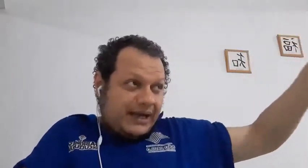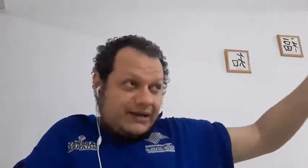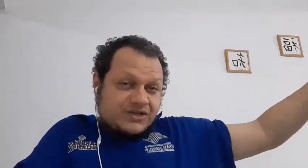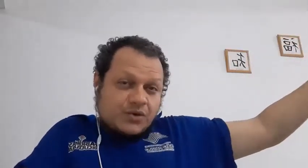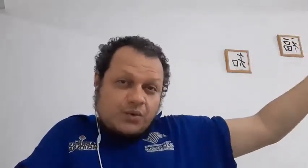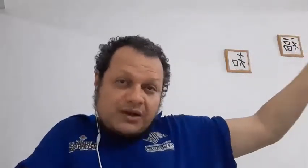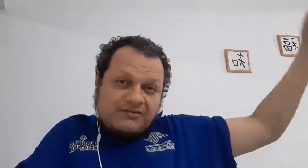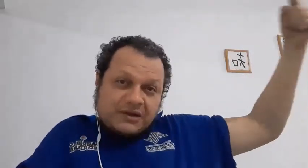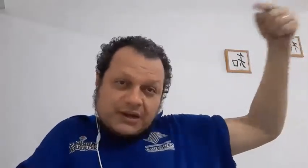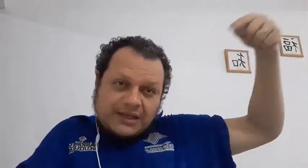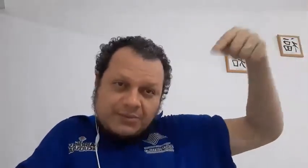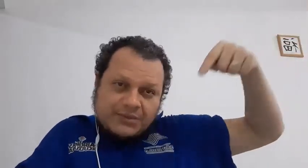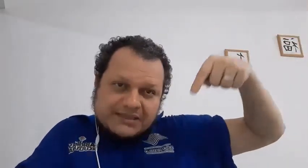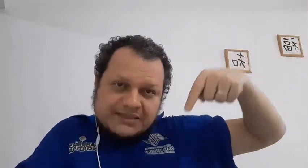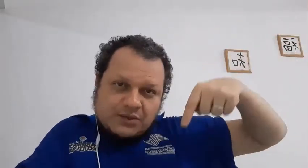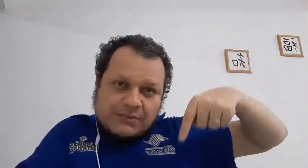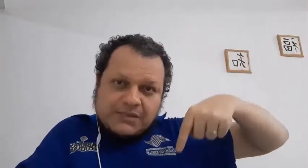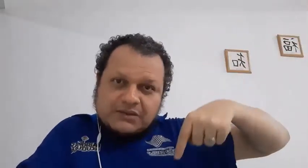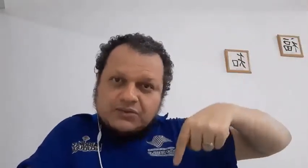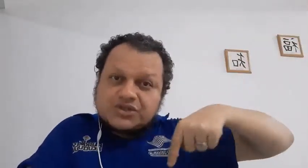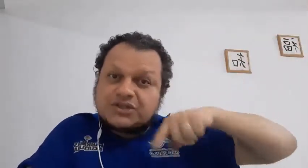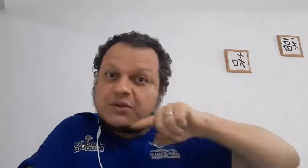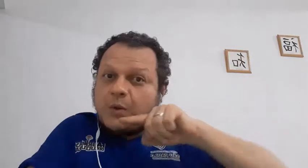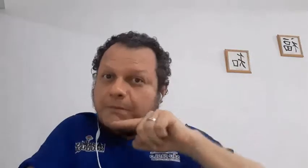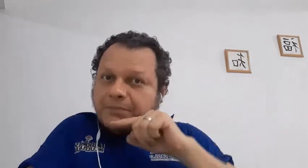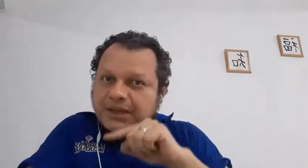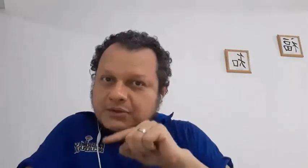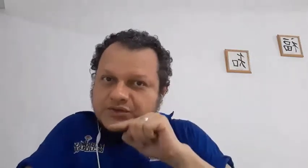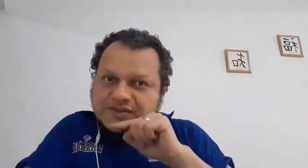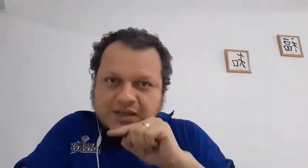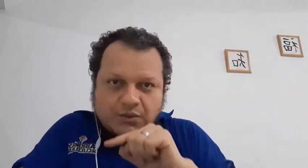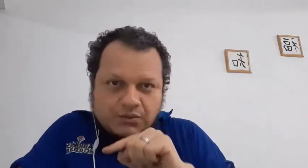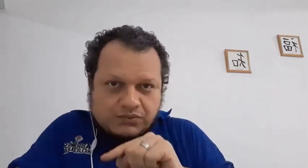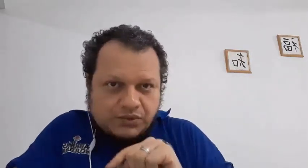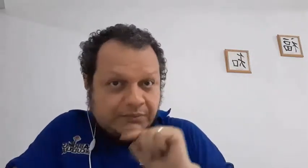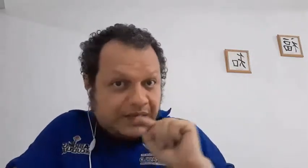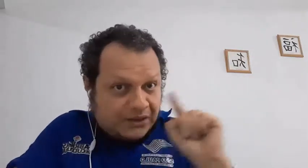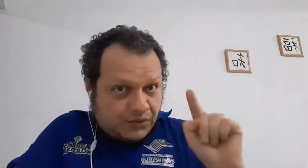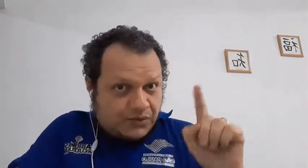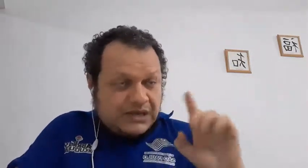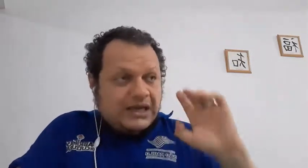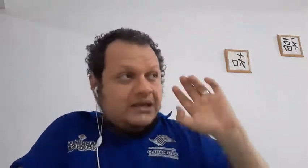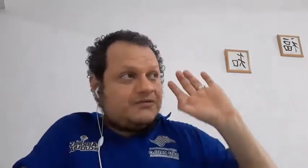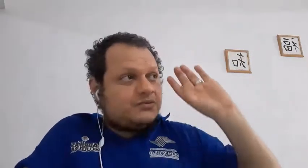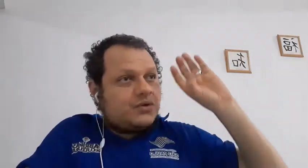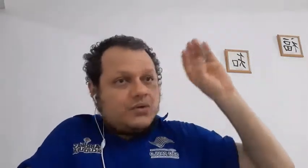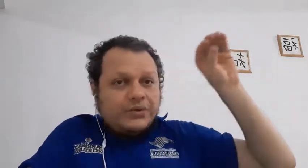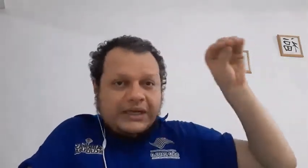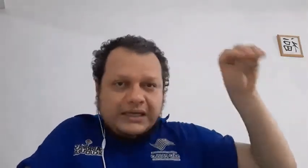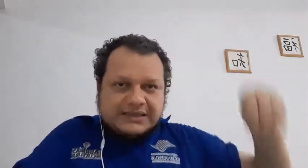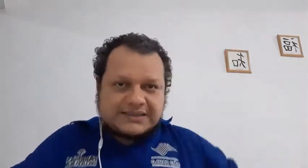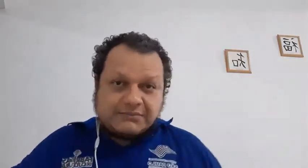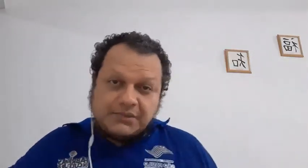Ernest Rouet veio aqui para o Brasil a mando de Dom Pedro II, imperador, e fundou o INES em